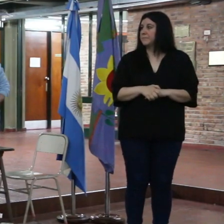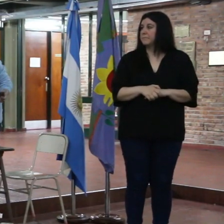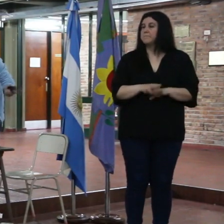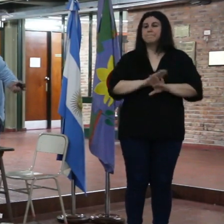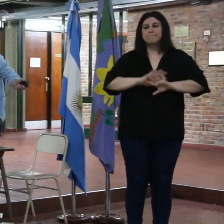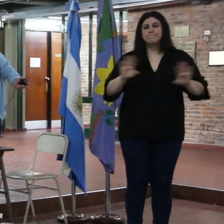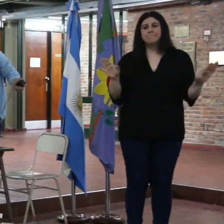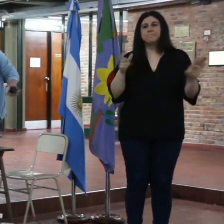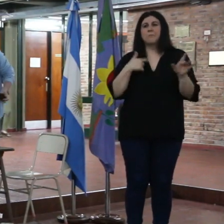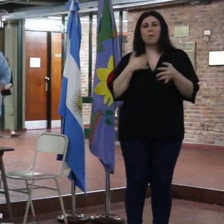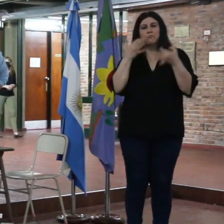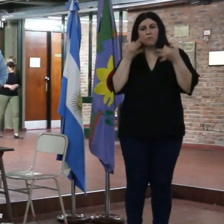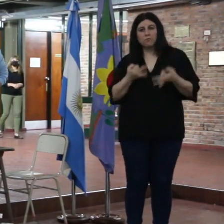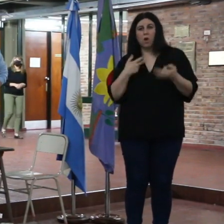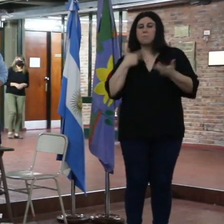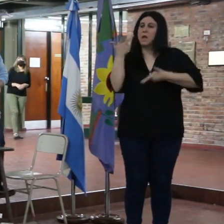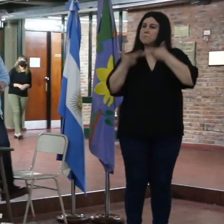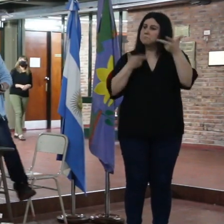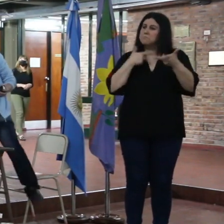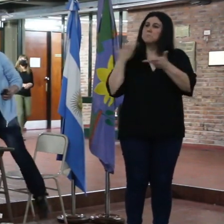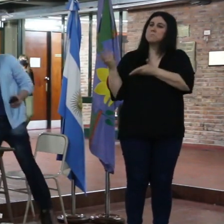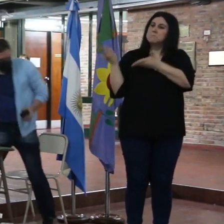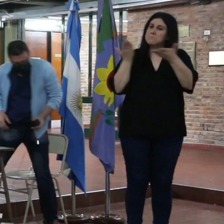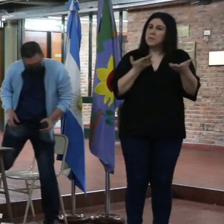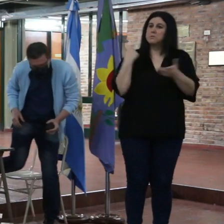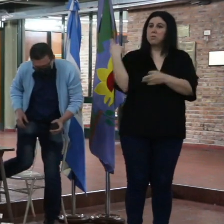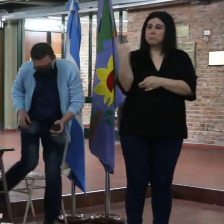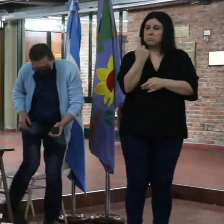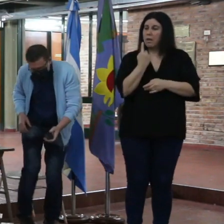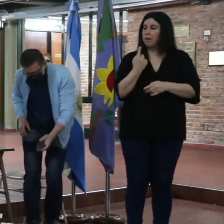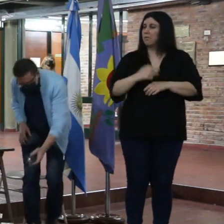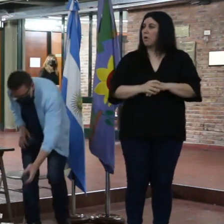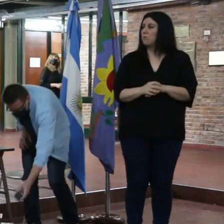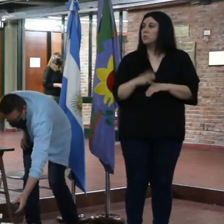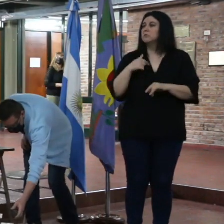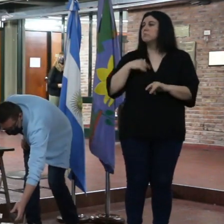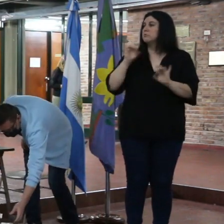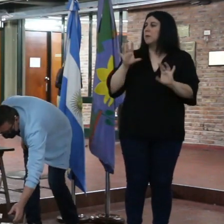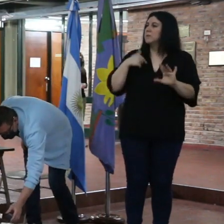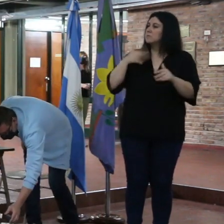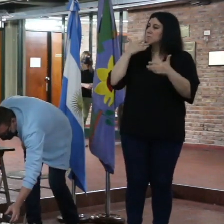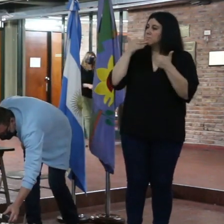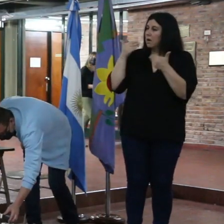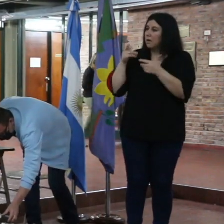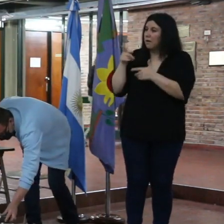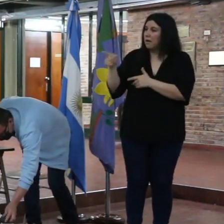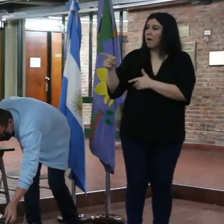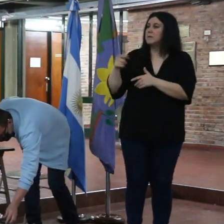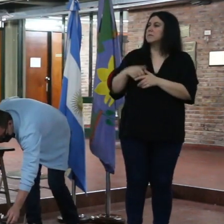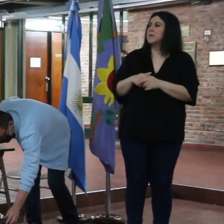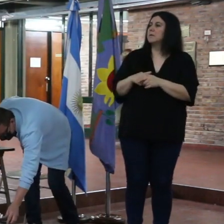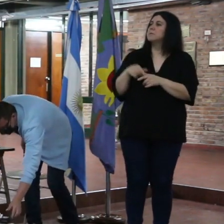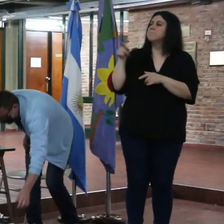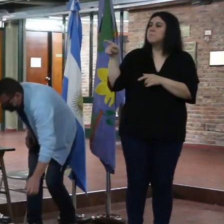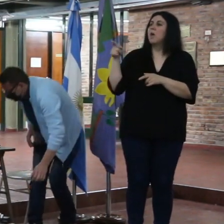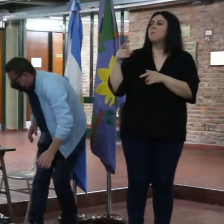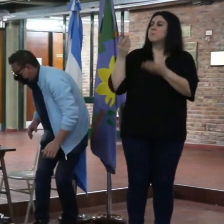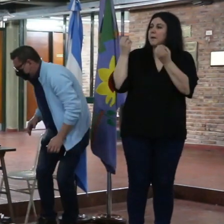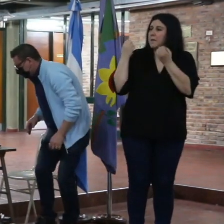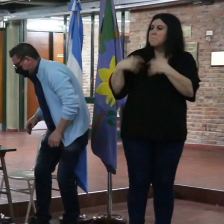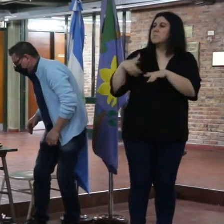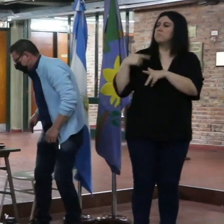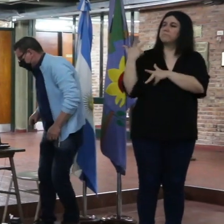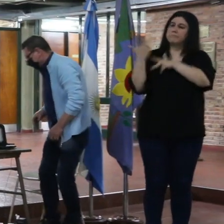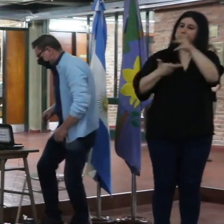pasadas estas formalidades, no me queda mucho más que decir que no sea gracias y darle la palabra al panel.